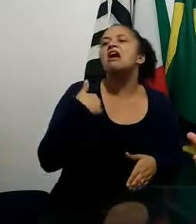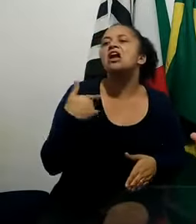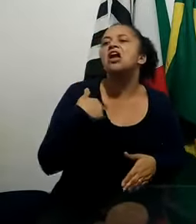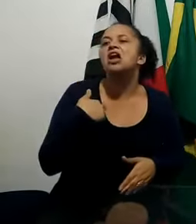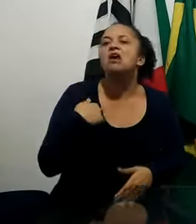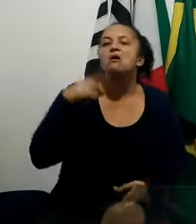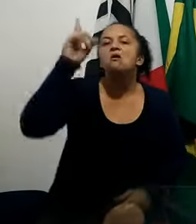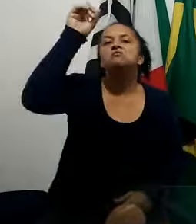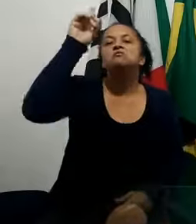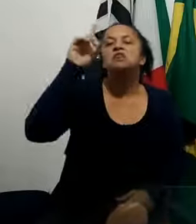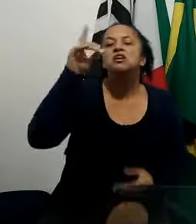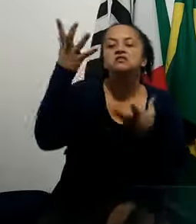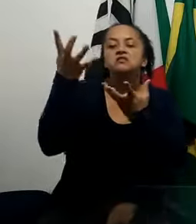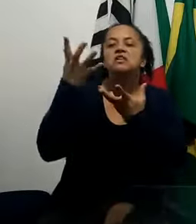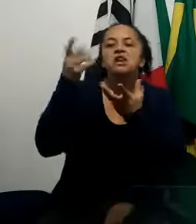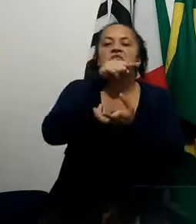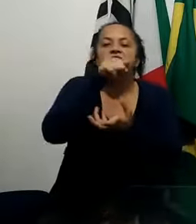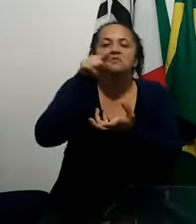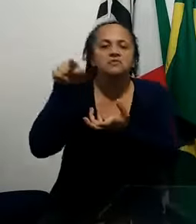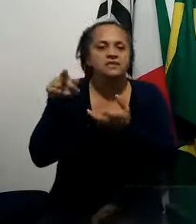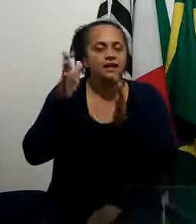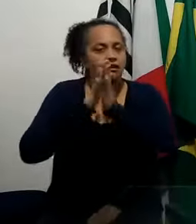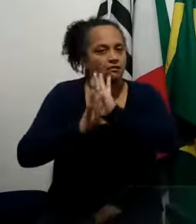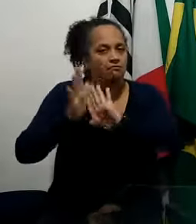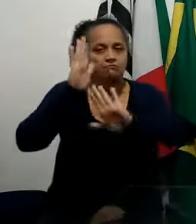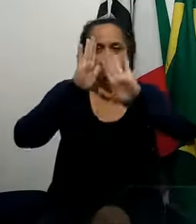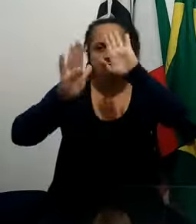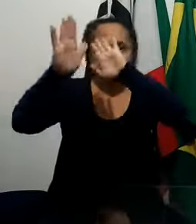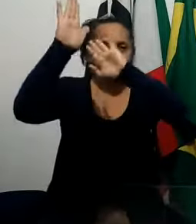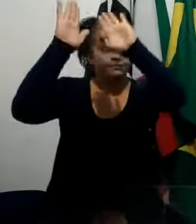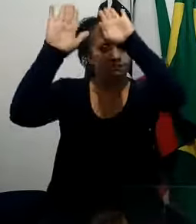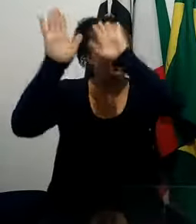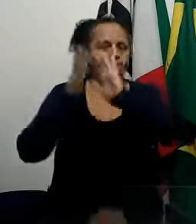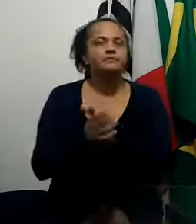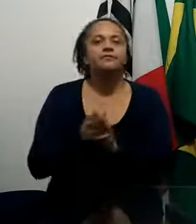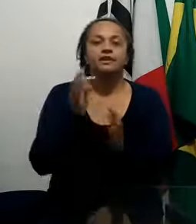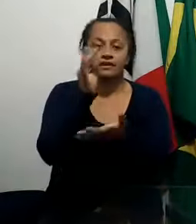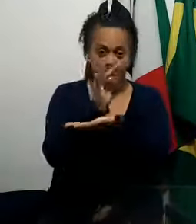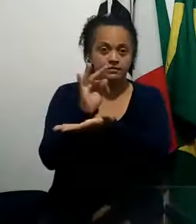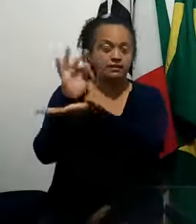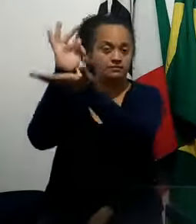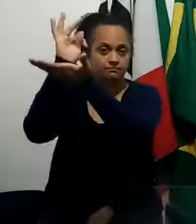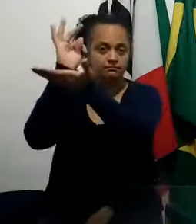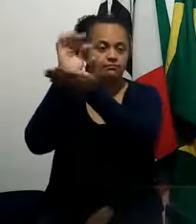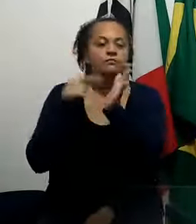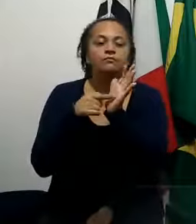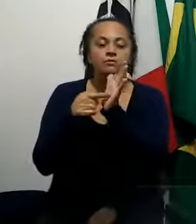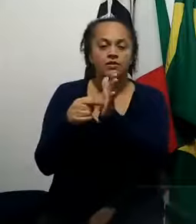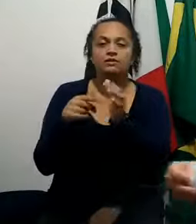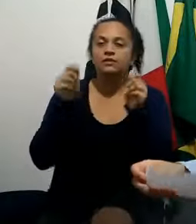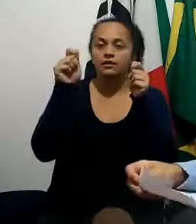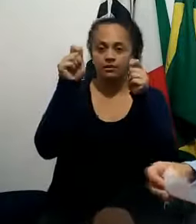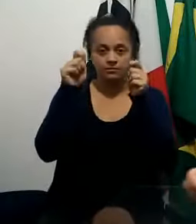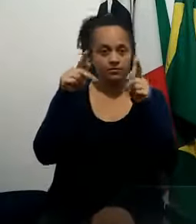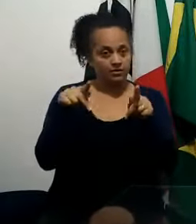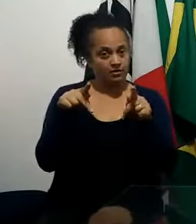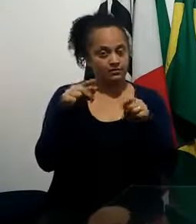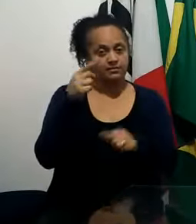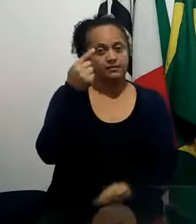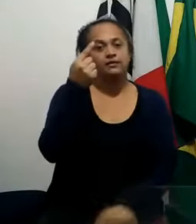adoração. 2 Tessalonicenses 2, verso 3 e 4, e Apocalipse 13, versos 14 e 15,